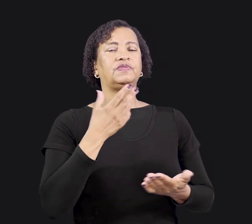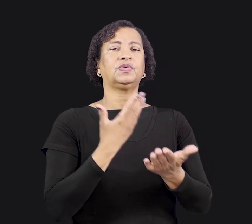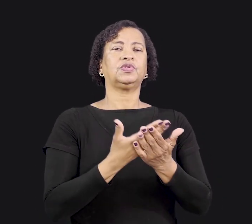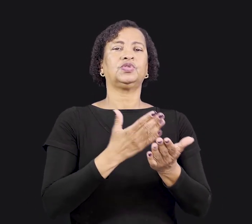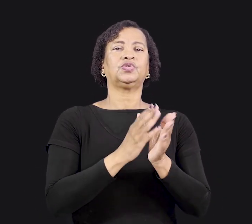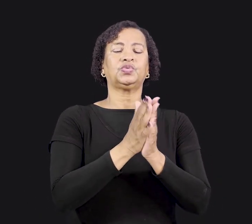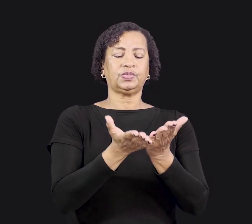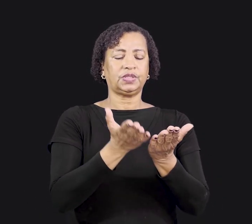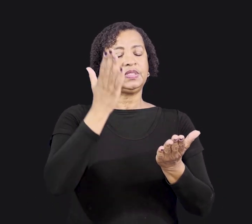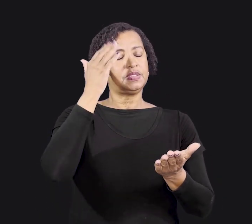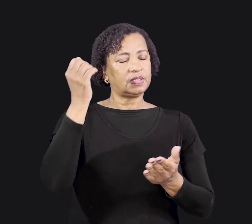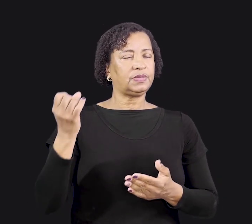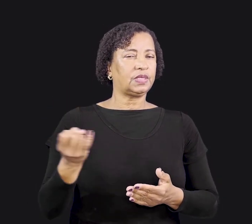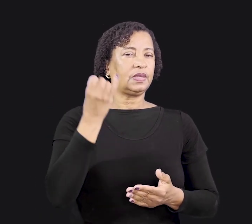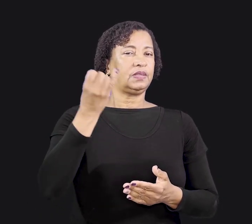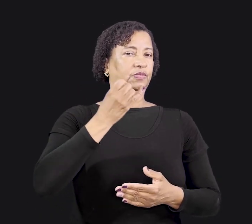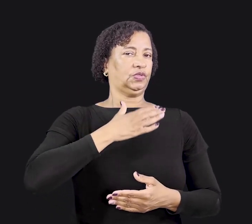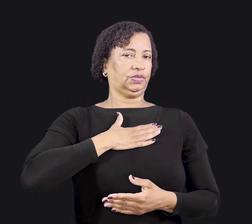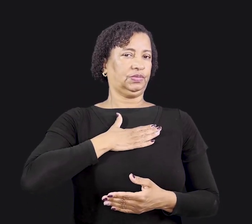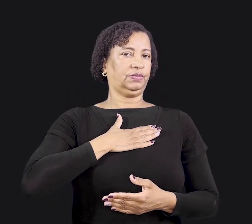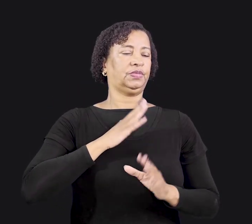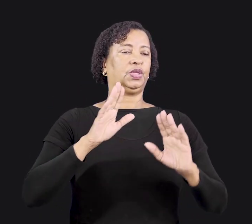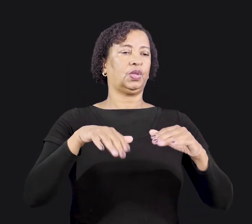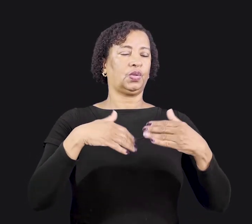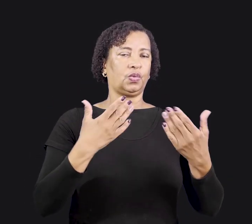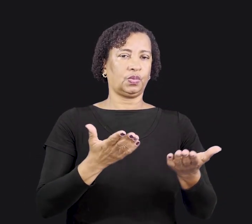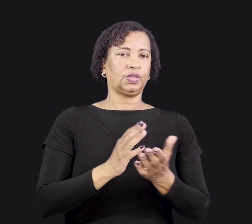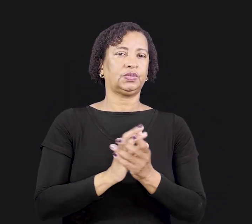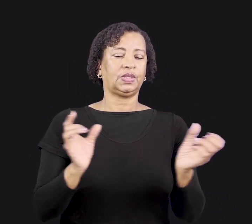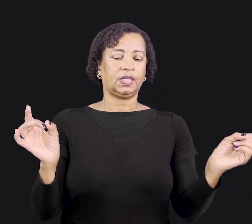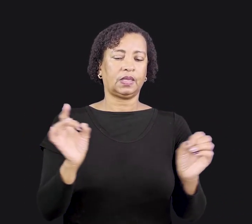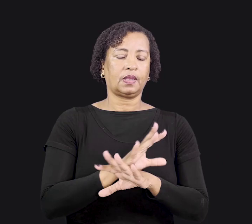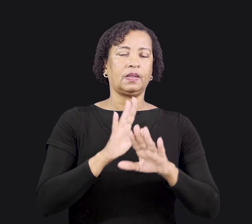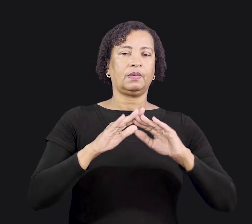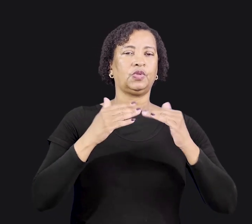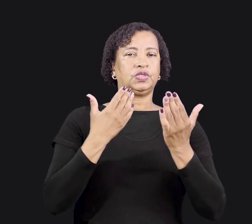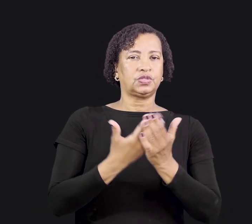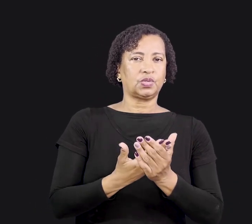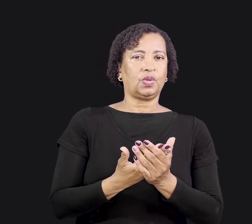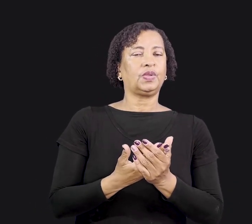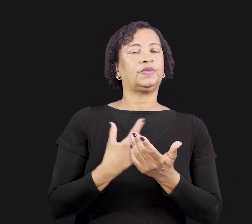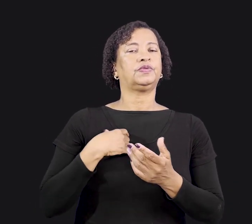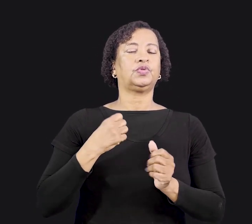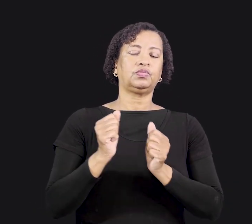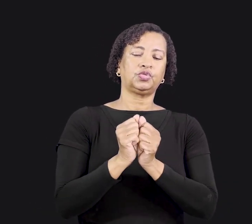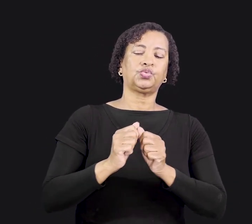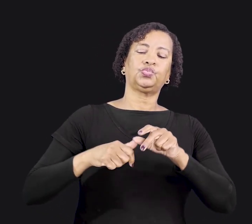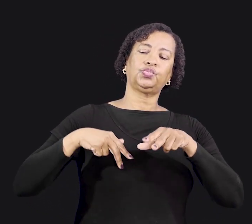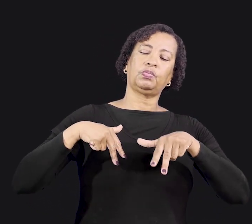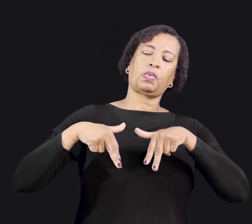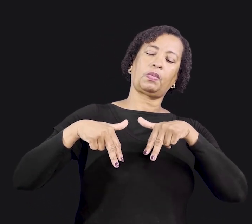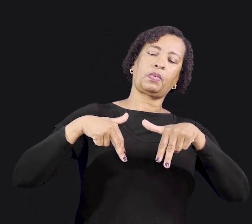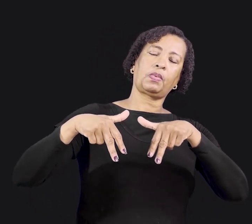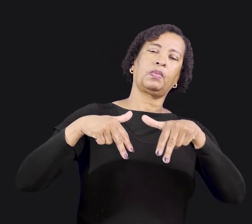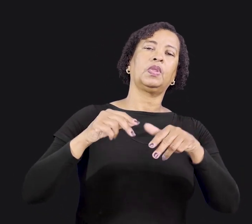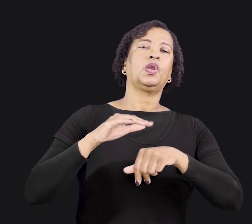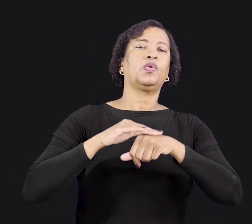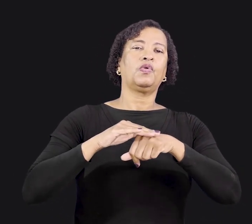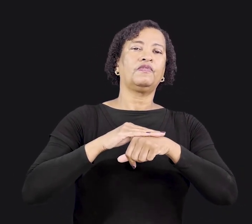que isso sempre foi importante para mim. Quando ele estava terminando o colégio, enquanto corríamos juntos, conversávamos sobre alguns dos